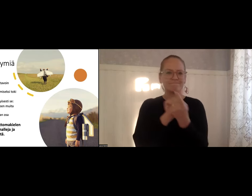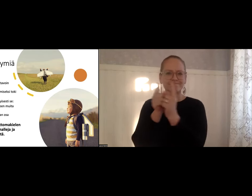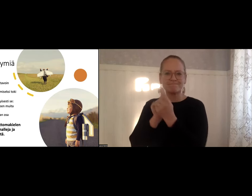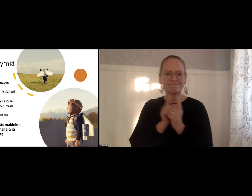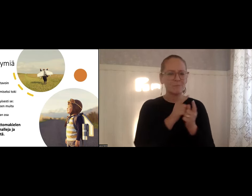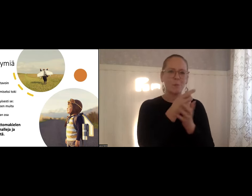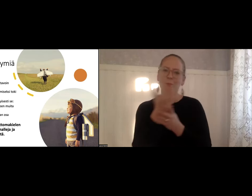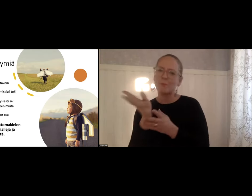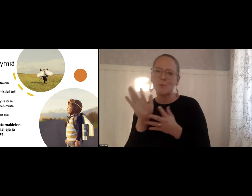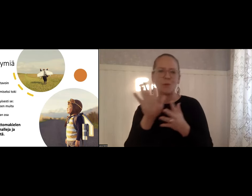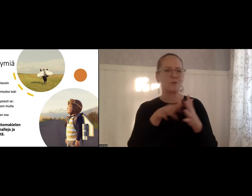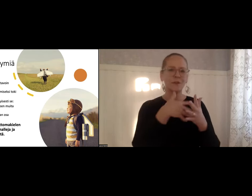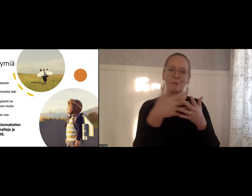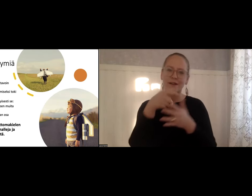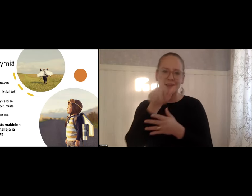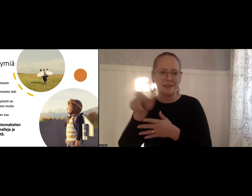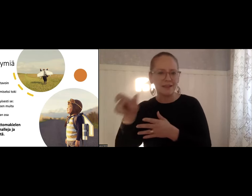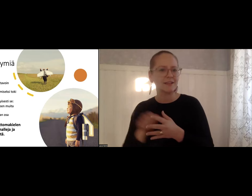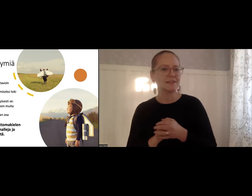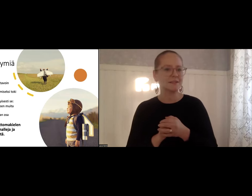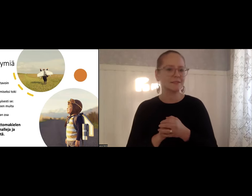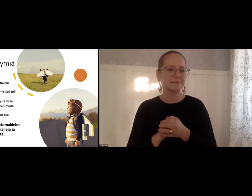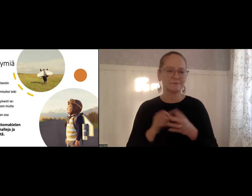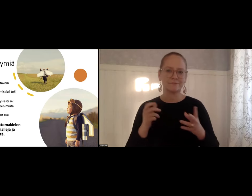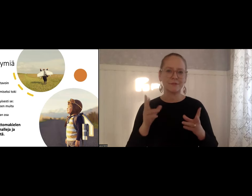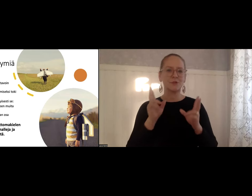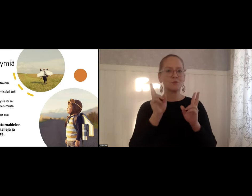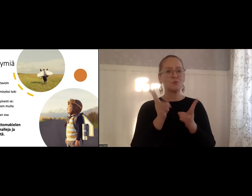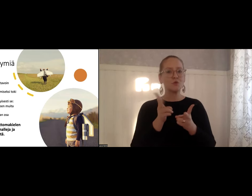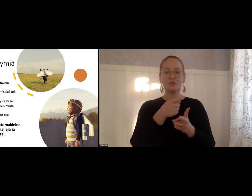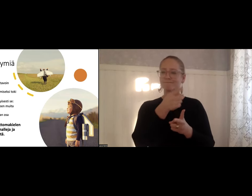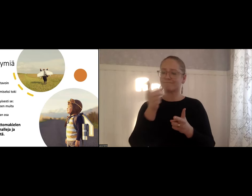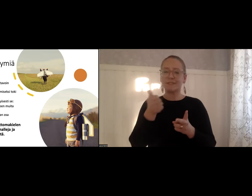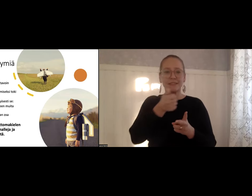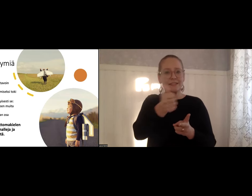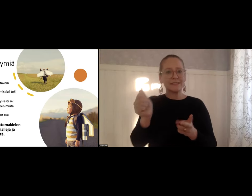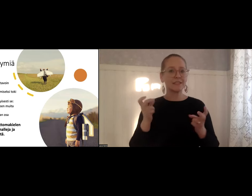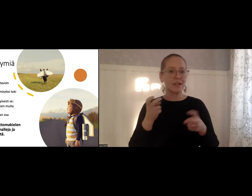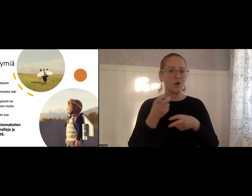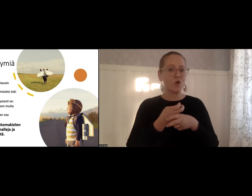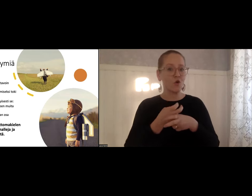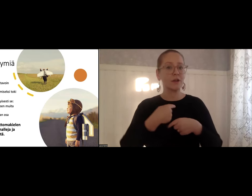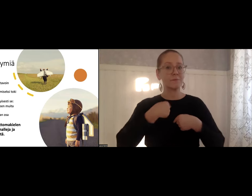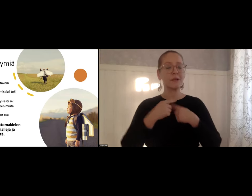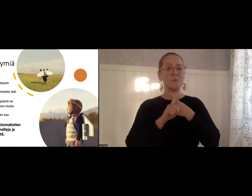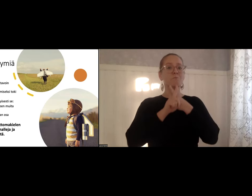sopivan viittomakielisen ympäristön, missä tavata muita viittomakielisiä luontevasti. Ja niin kuin,